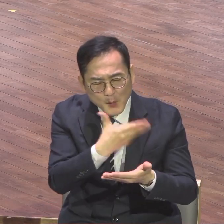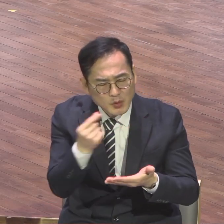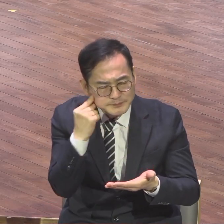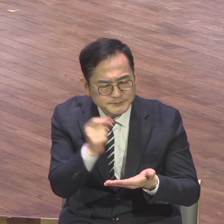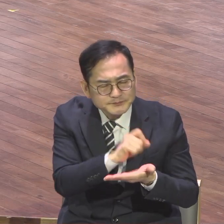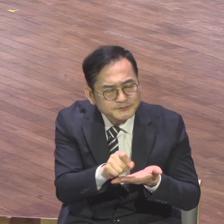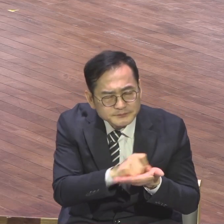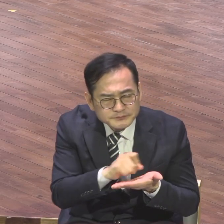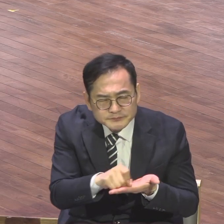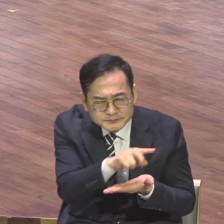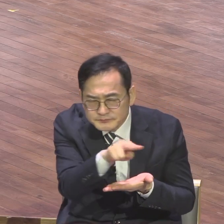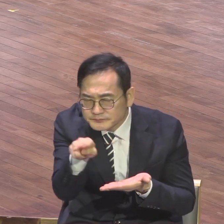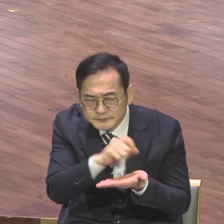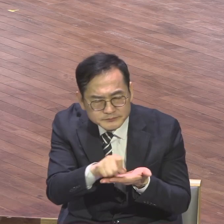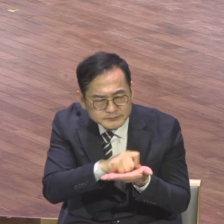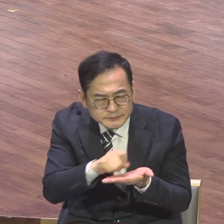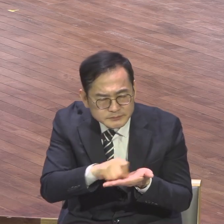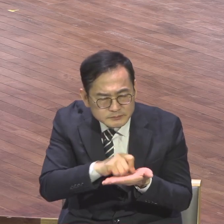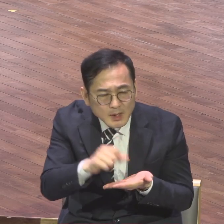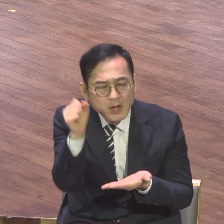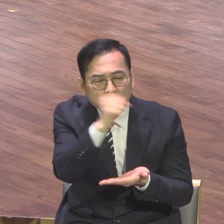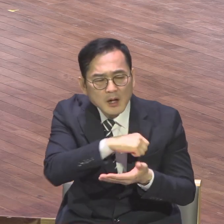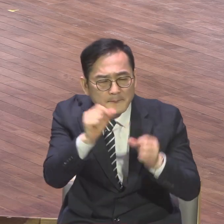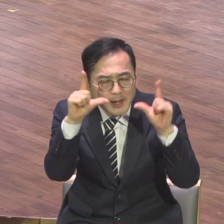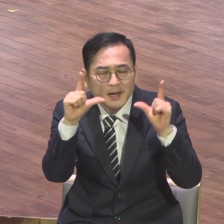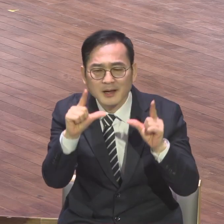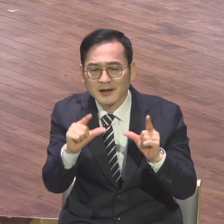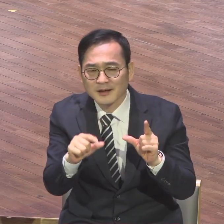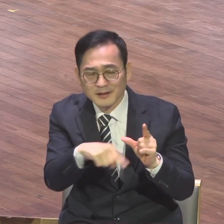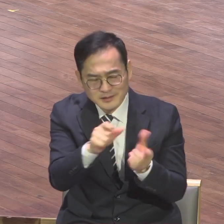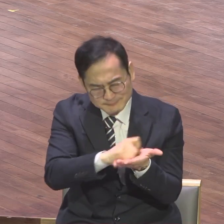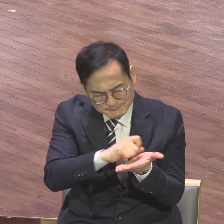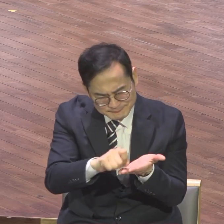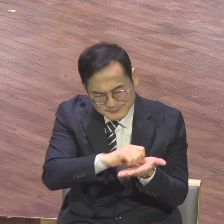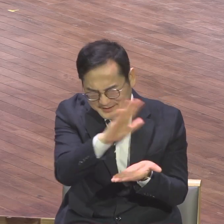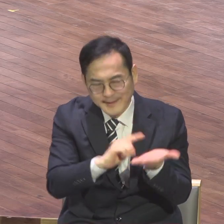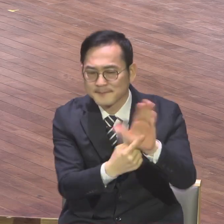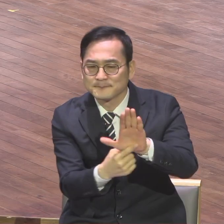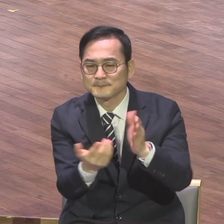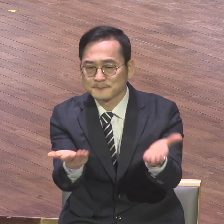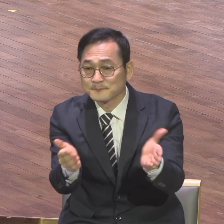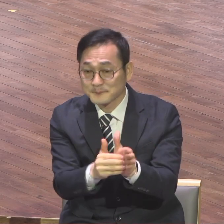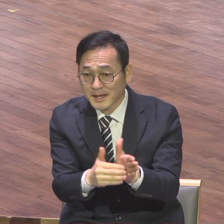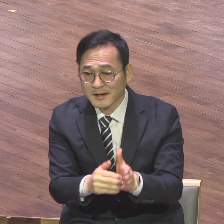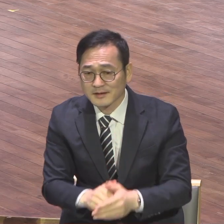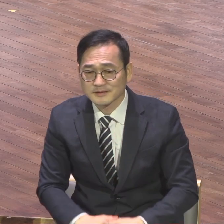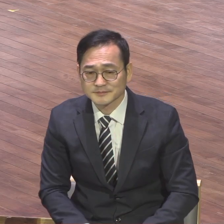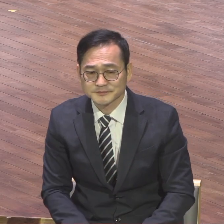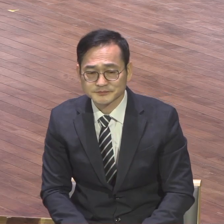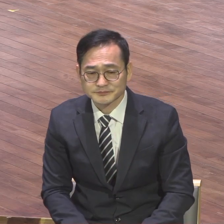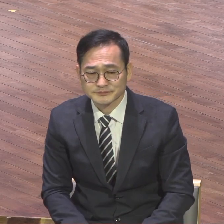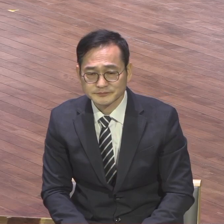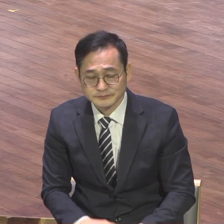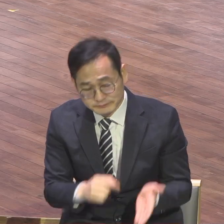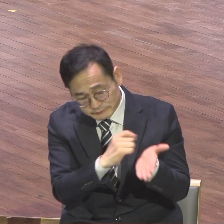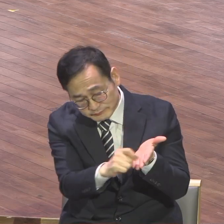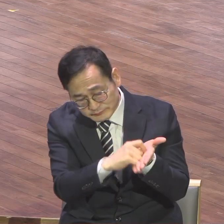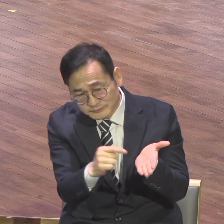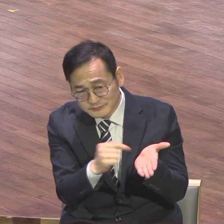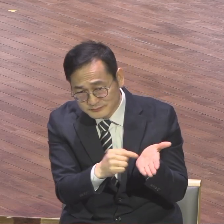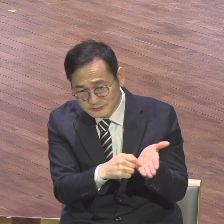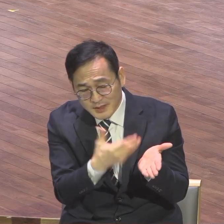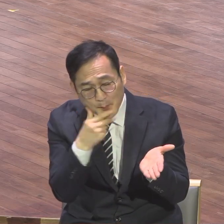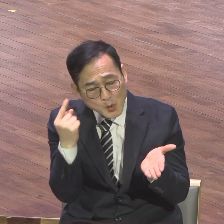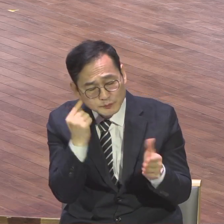통해서 세밀하게 그렇게 다 말씀드렸다. 내가 먼저 쓴 글에는 이 복음을